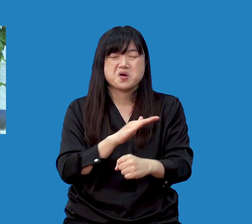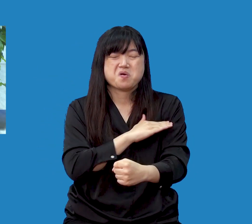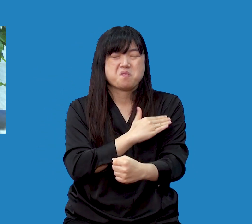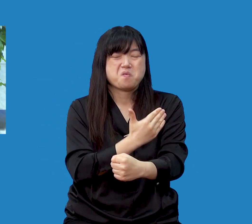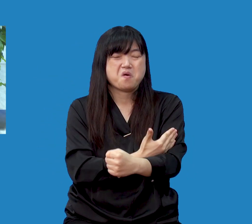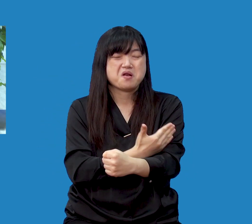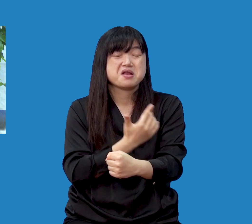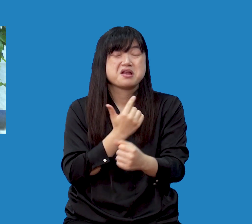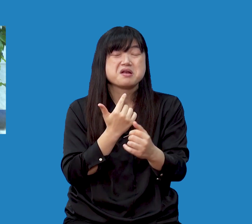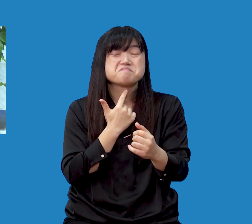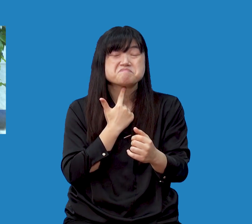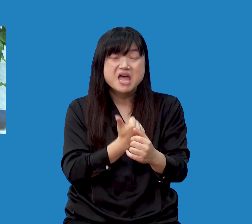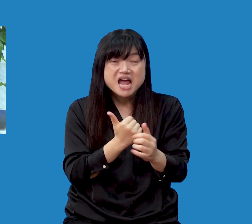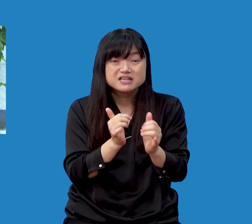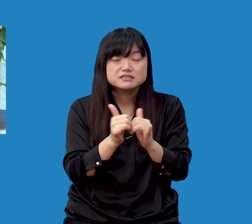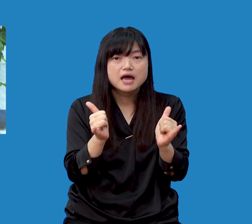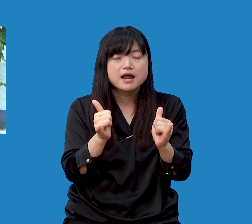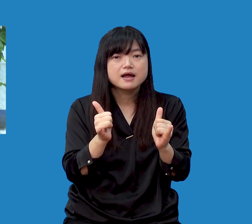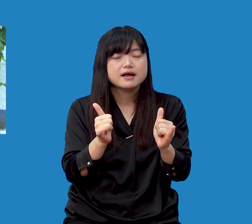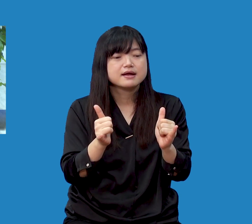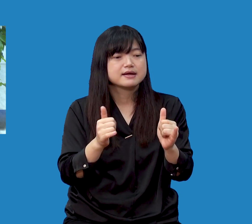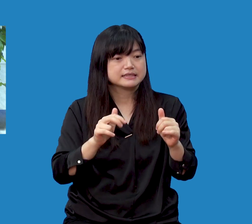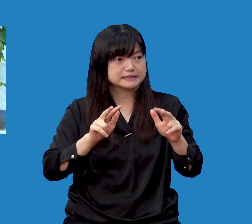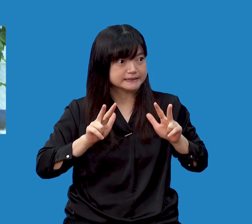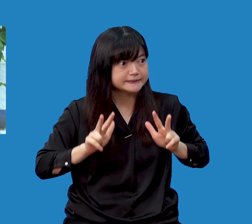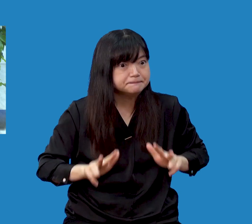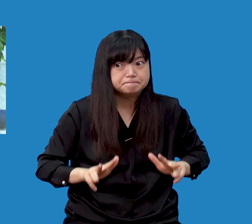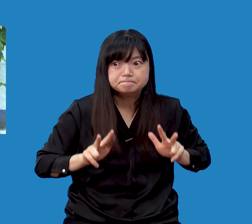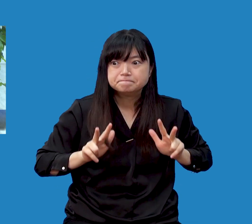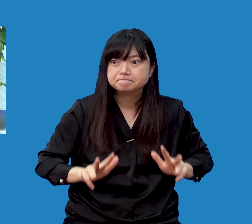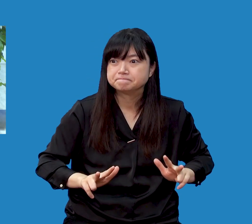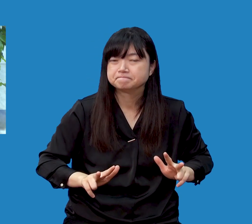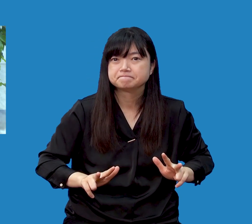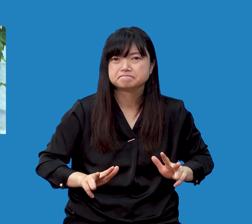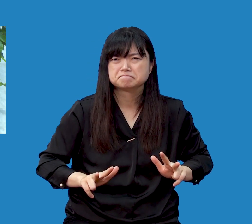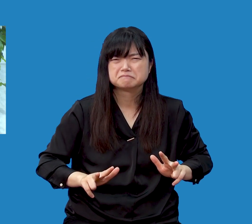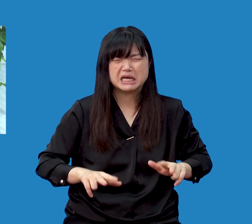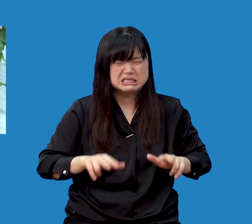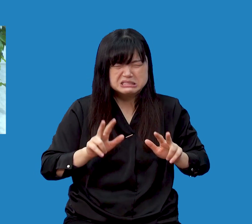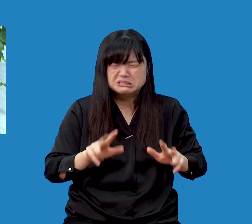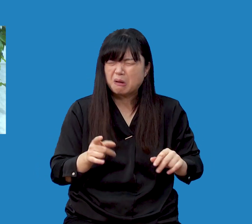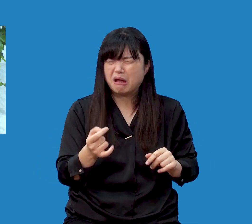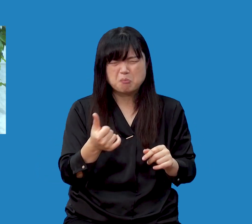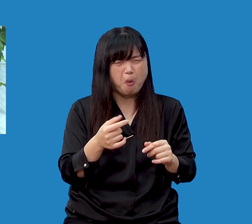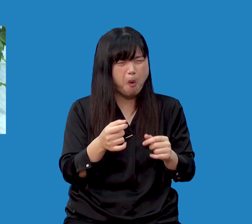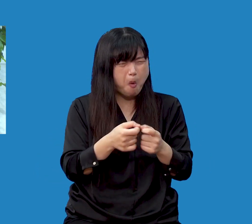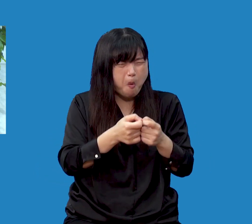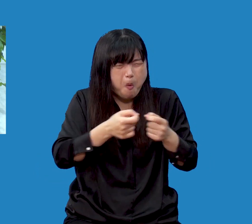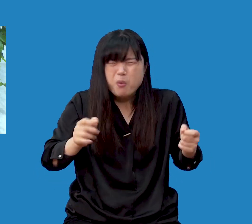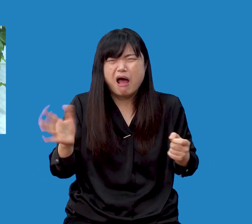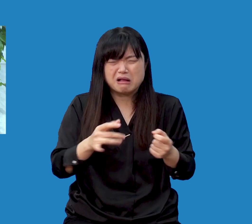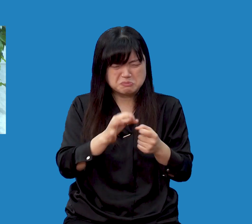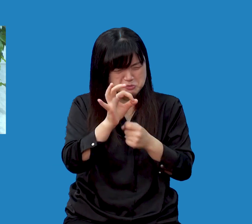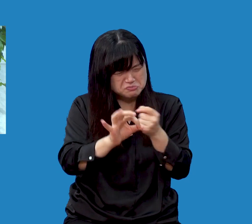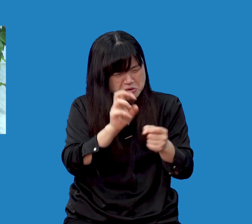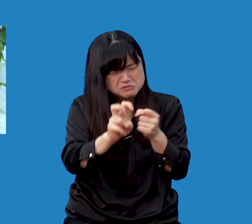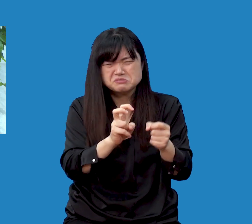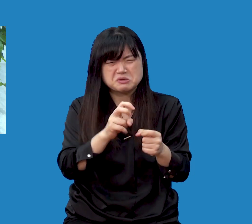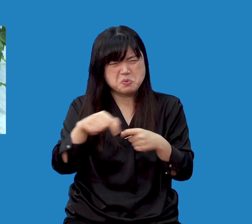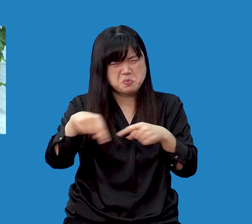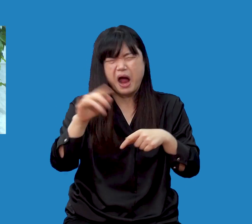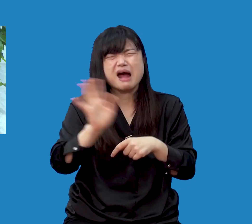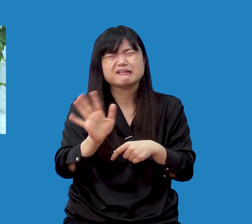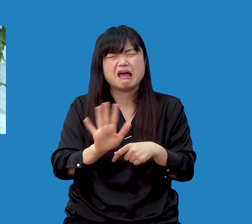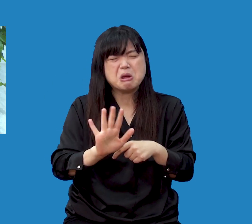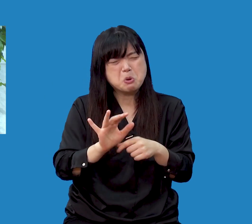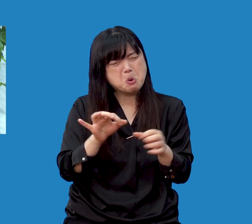권력자들은 권력을 가진 자기 시대, 뭐 그 시대라고도 할 수도 없어요.